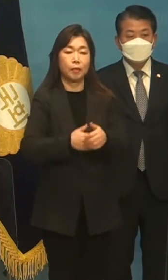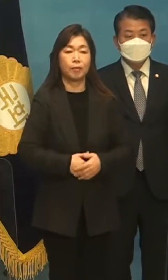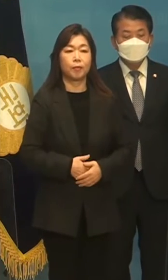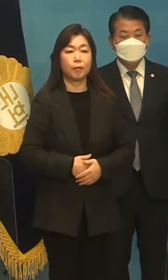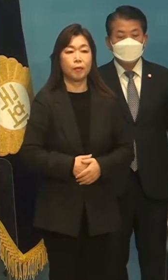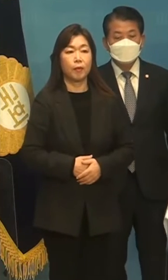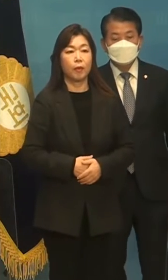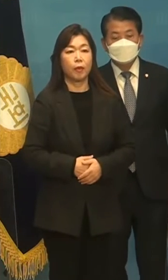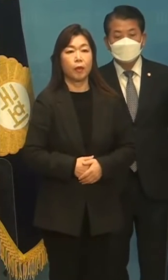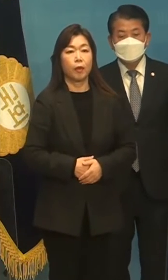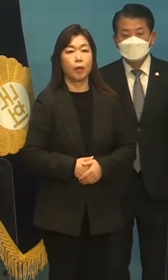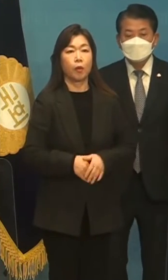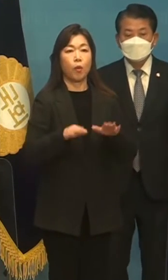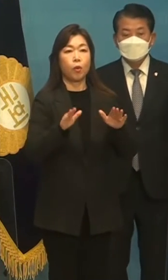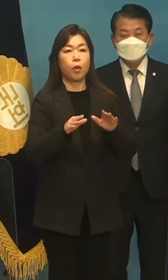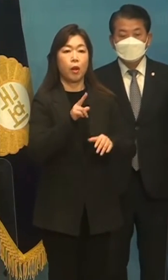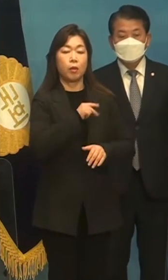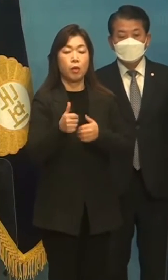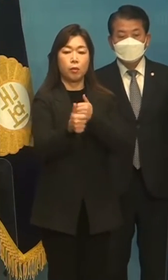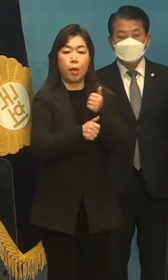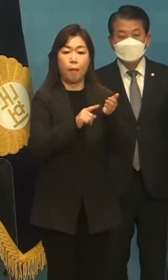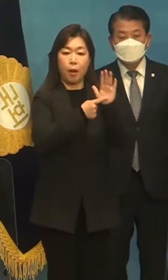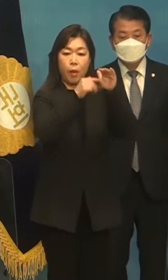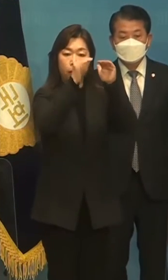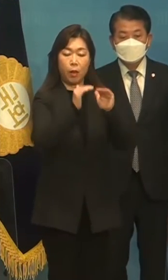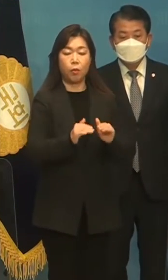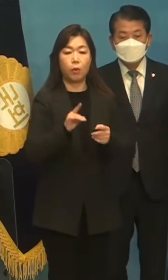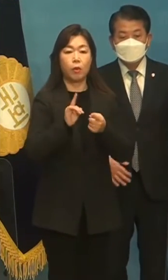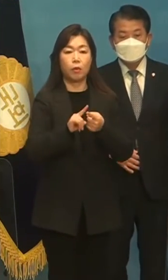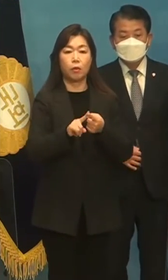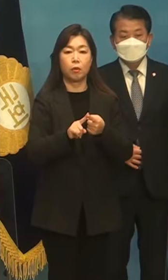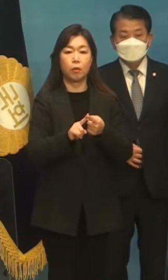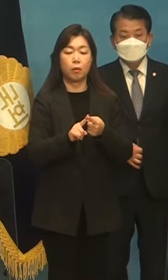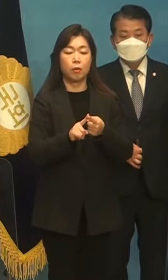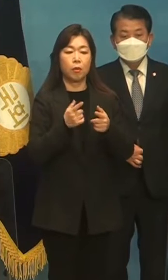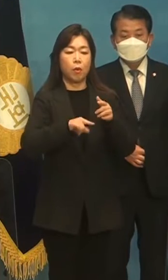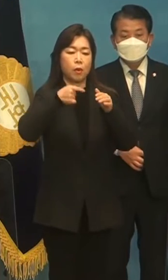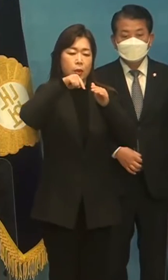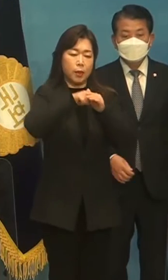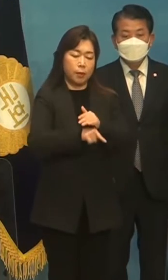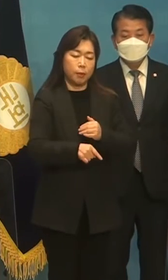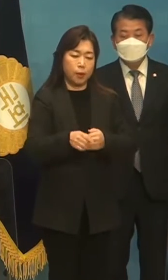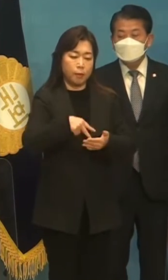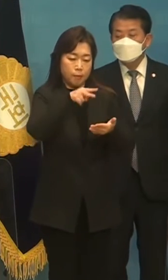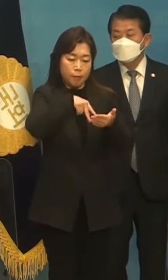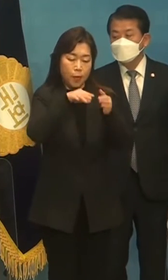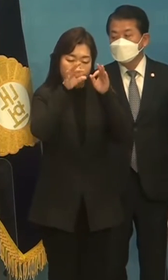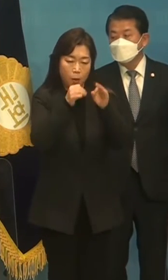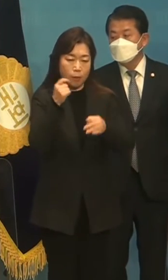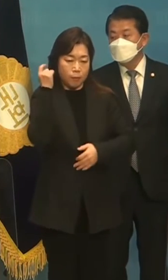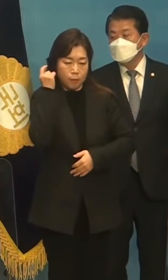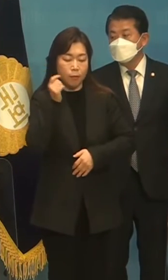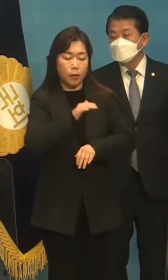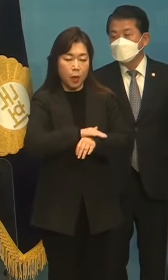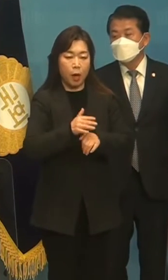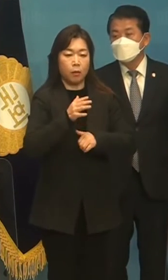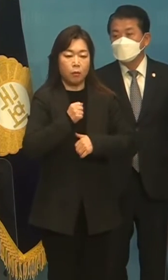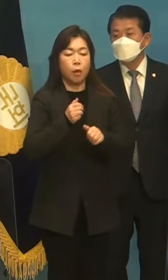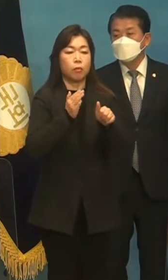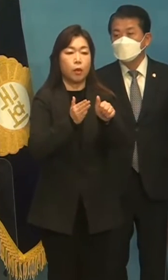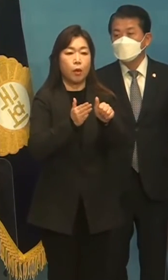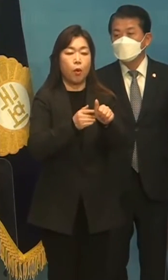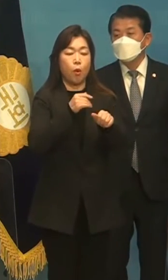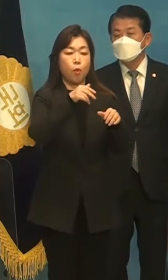오늘 위원님께서 발표하시는 이 성명에 대해서는 깊이 새겨주시고 불교계와